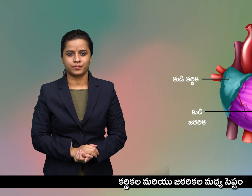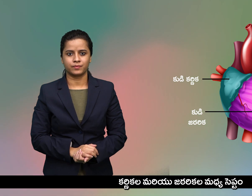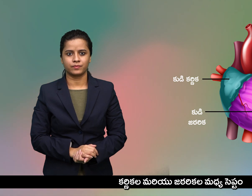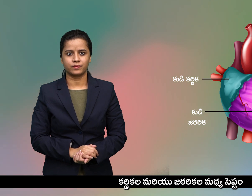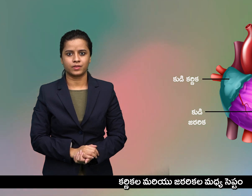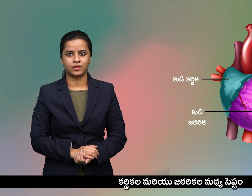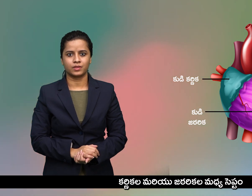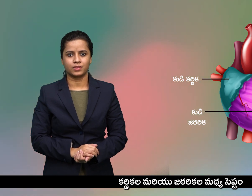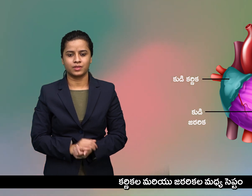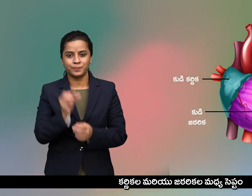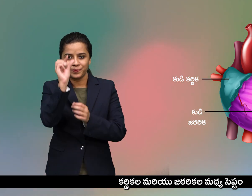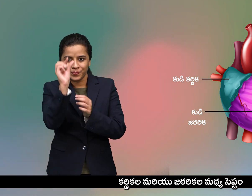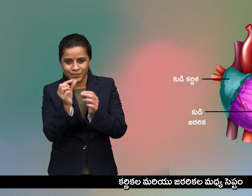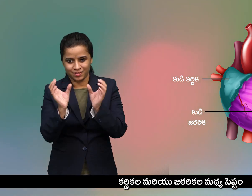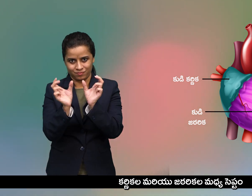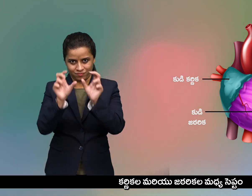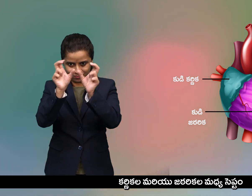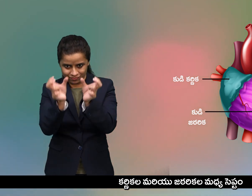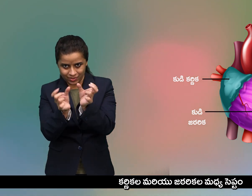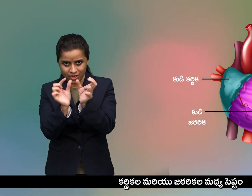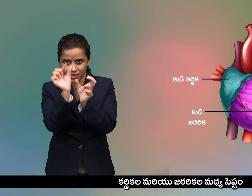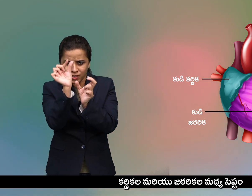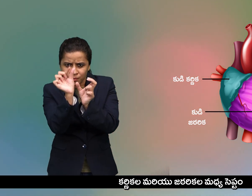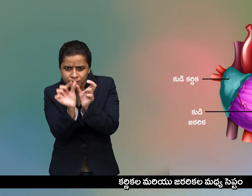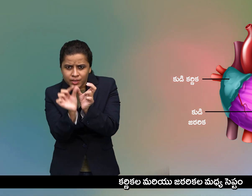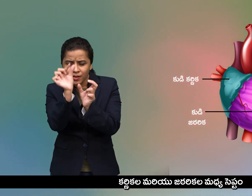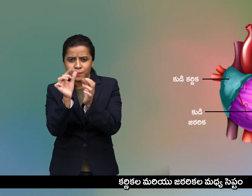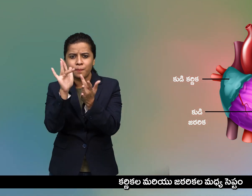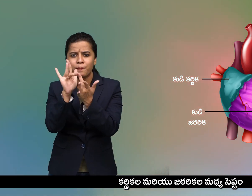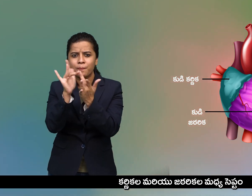కర్ణికల మరియు జఠరికల మధ్య సెప్టమ్